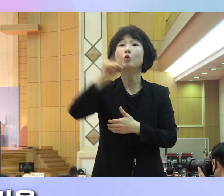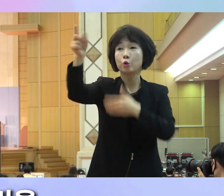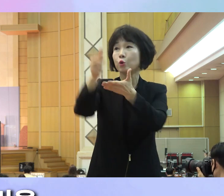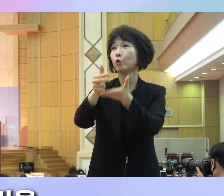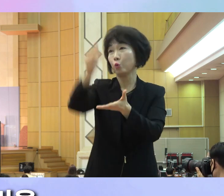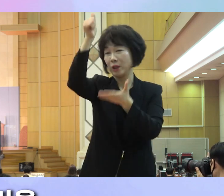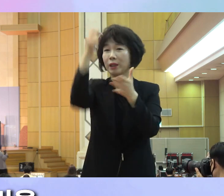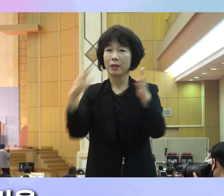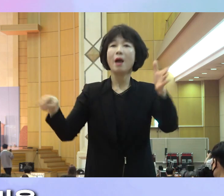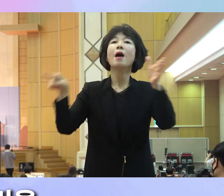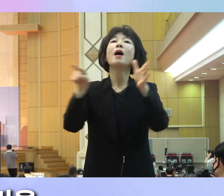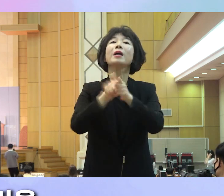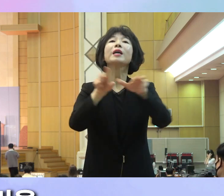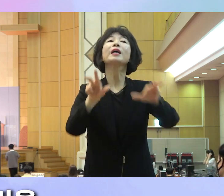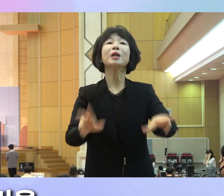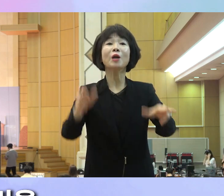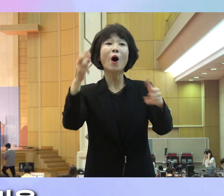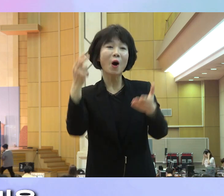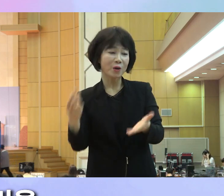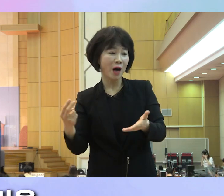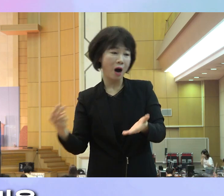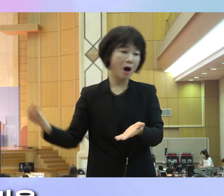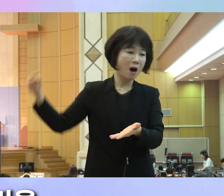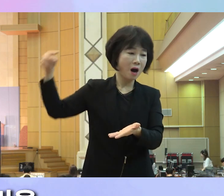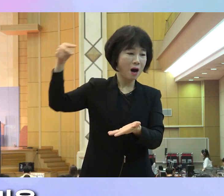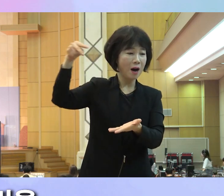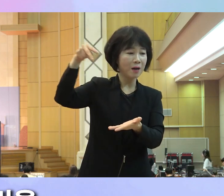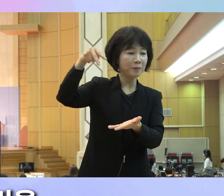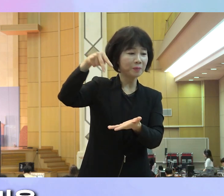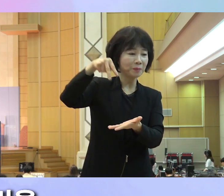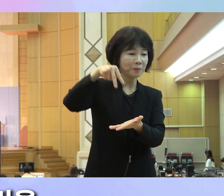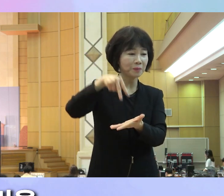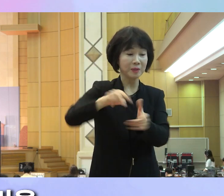군병들아, 주 위에 일어나